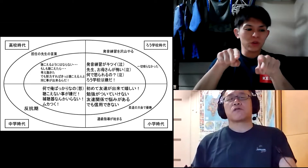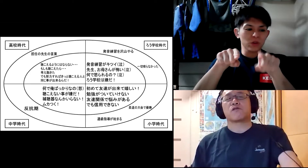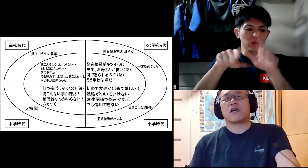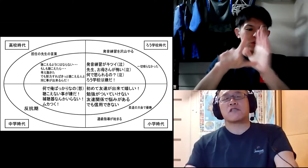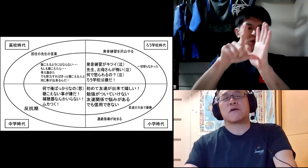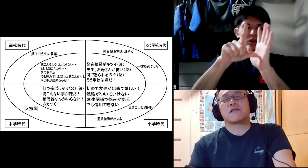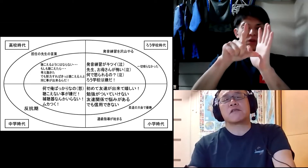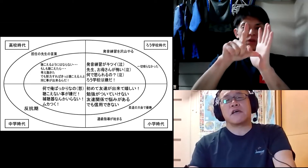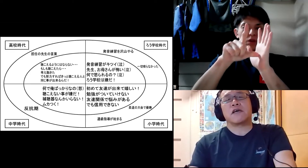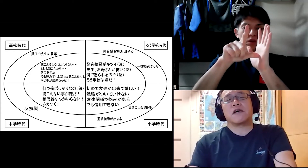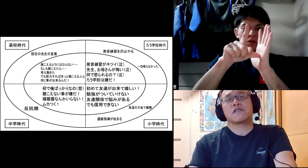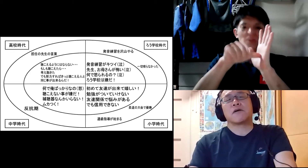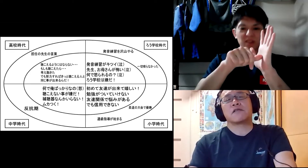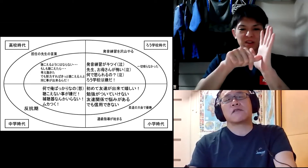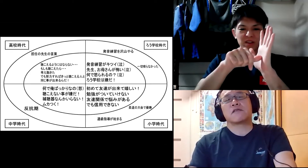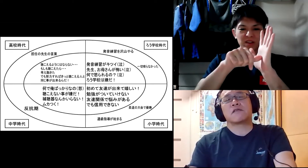通級指導が